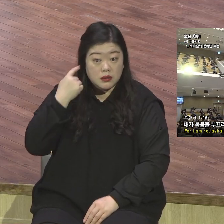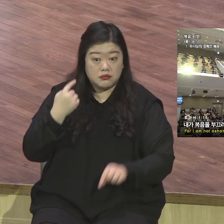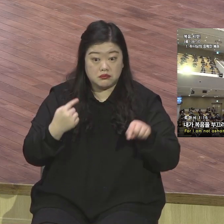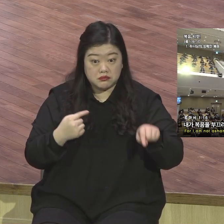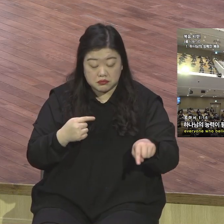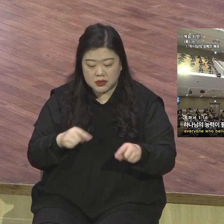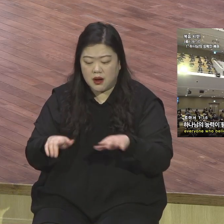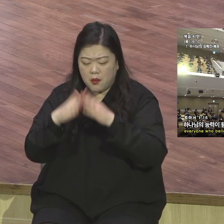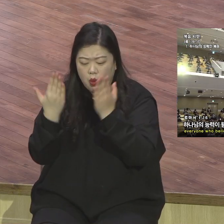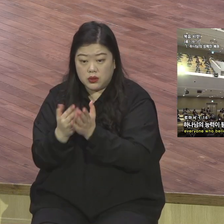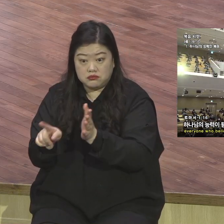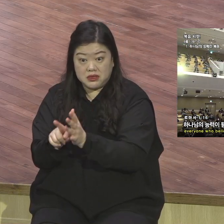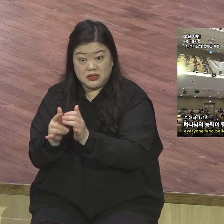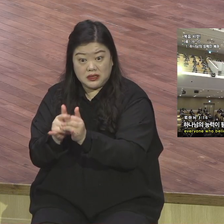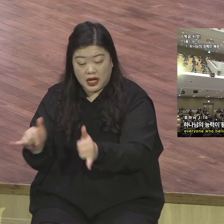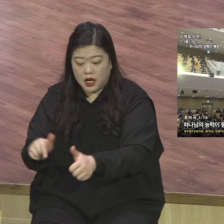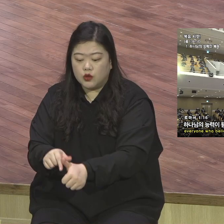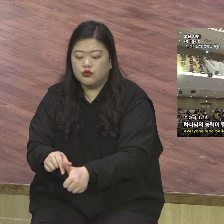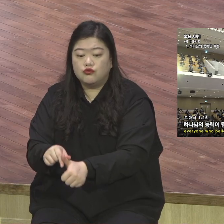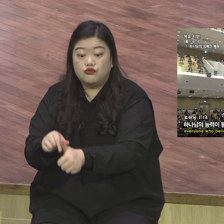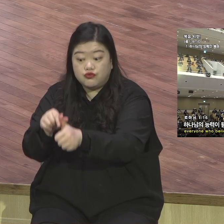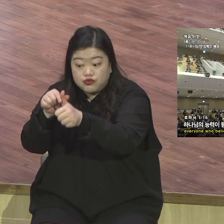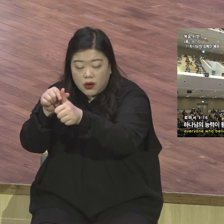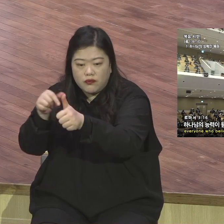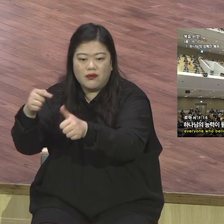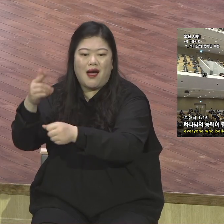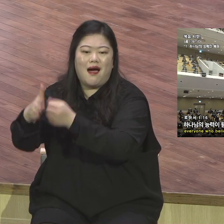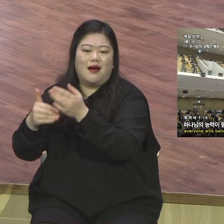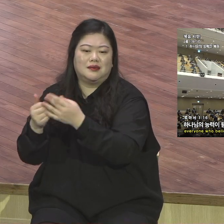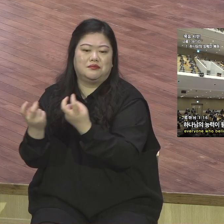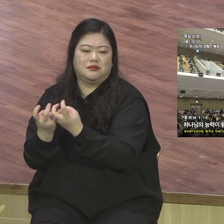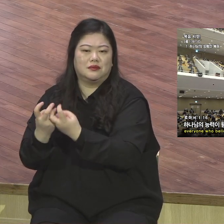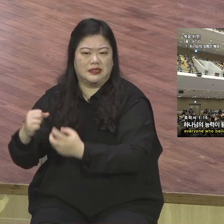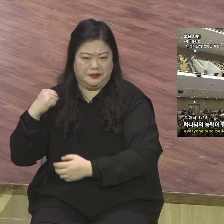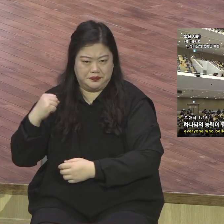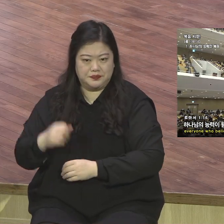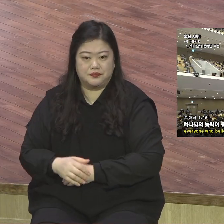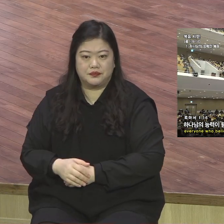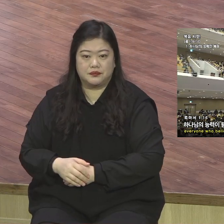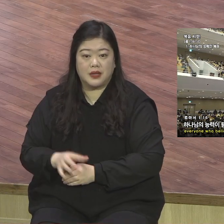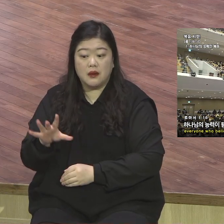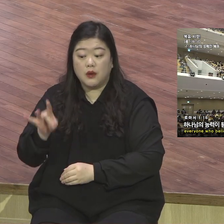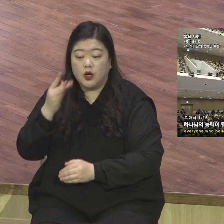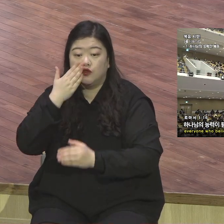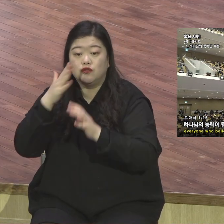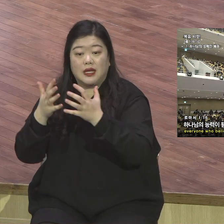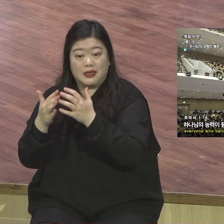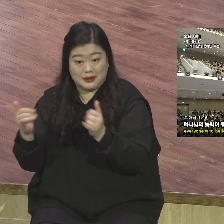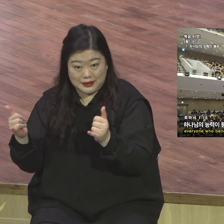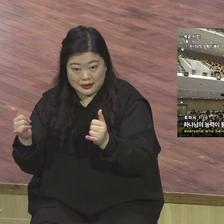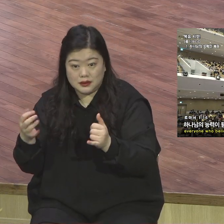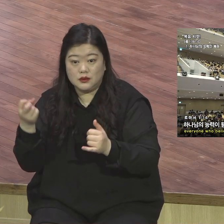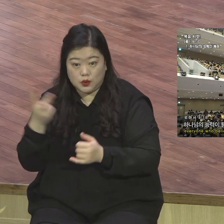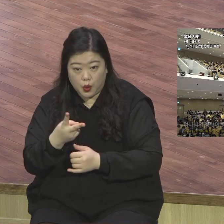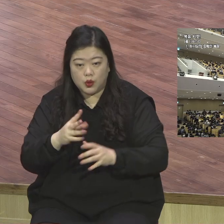자에게 구원을 주시는 하나님의 능력이 됨이라. 먼저는 유대인에게요 그리고